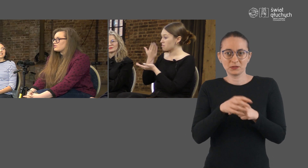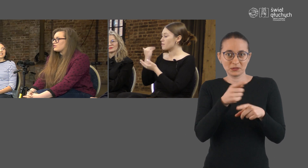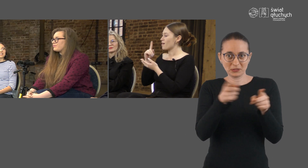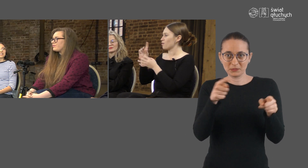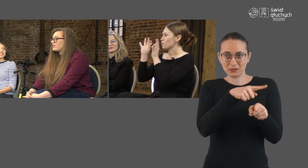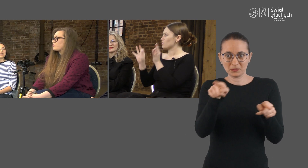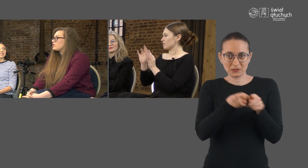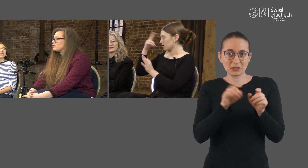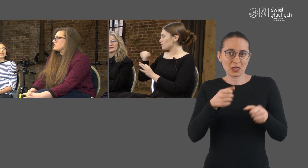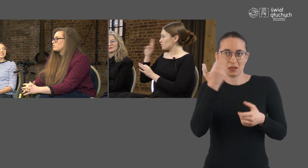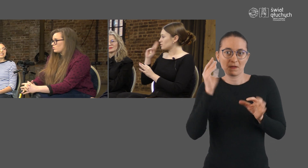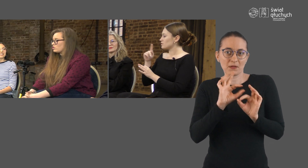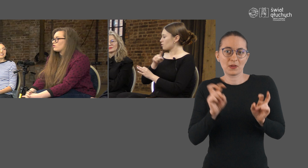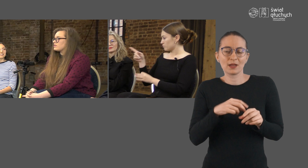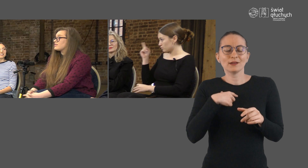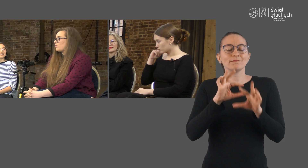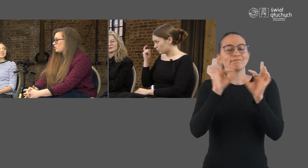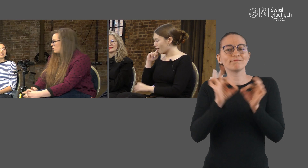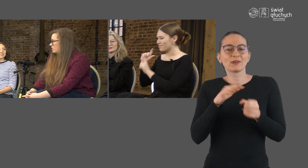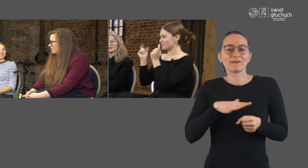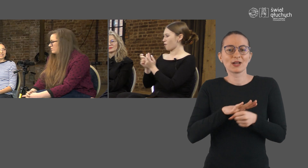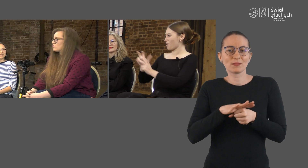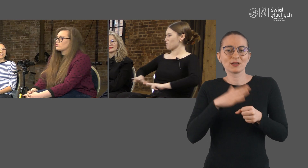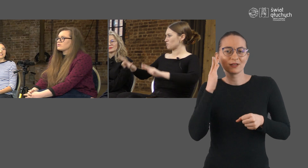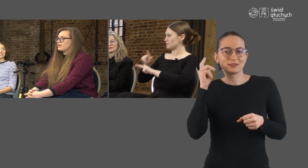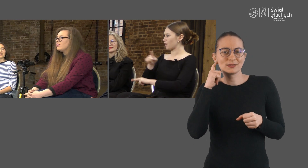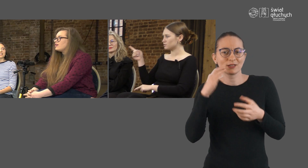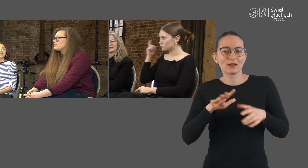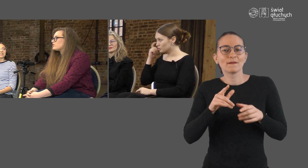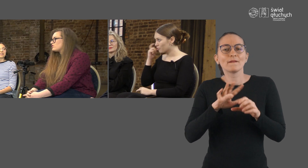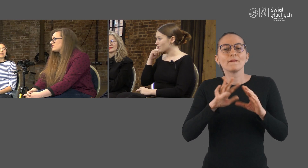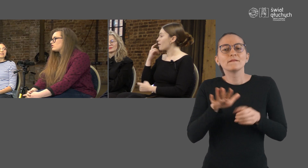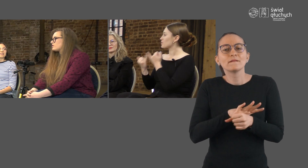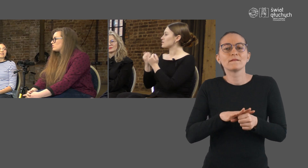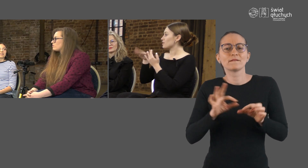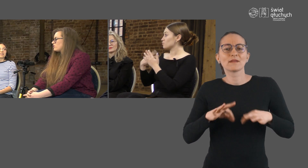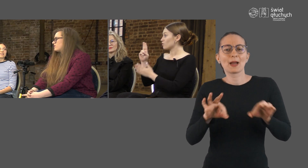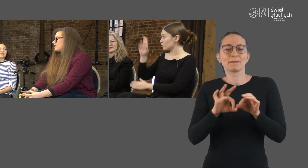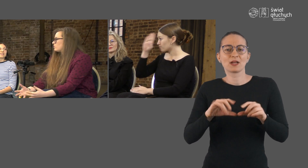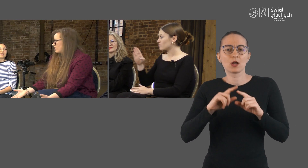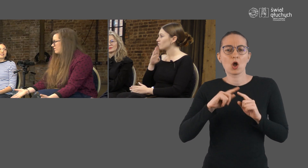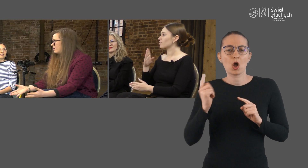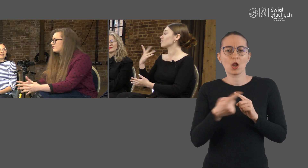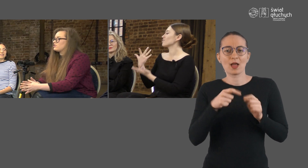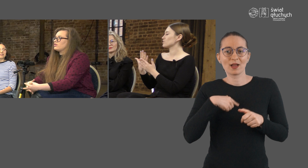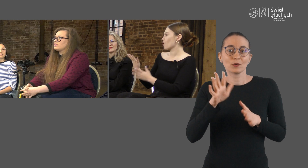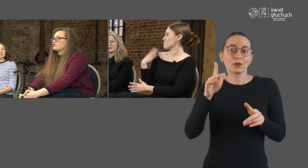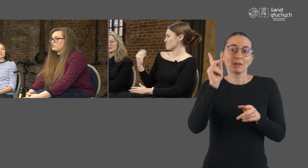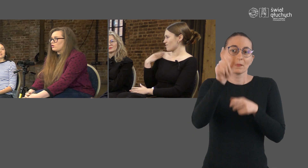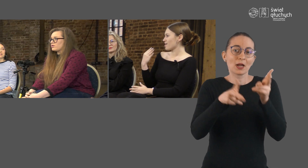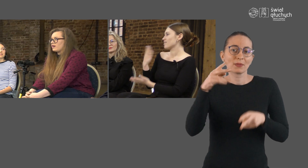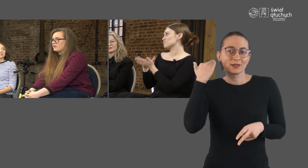rodzice właśnie, tak, moi rodzice są słyszący, cała moja rodzina jest słysząca. Jeśli ktoś jest niedosłyszący, to ze względu na wiek,